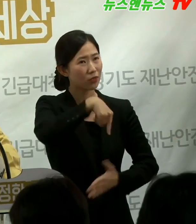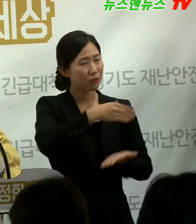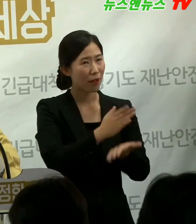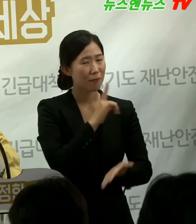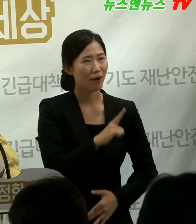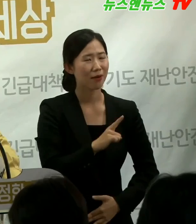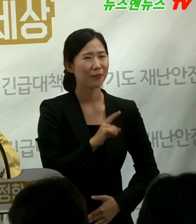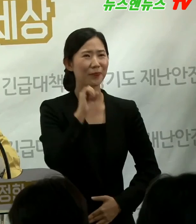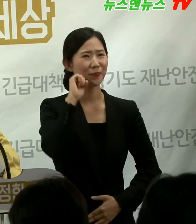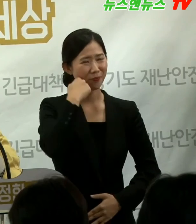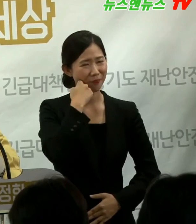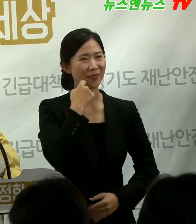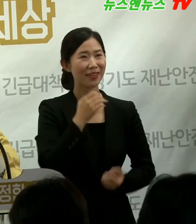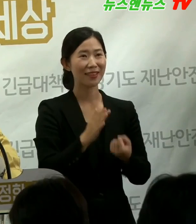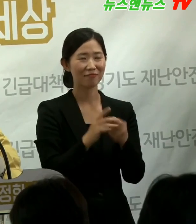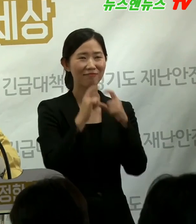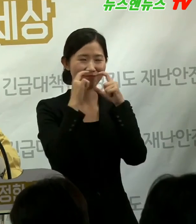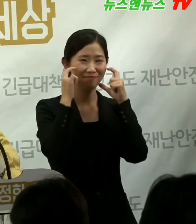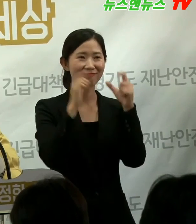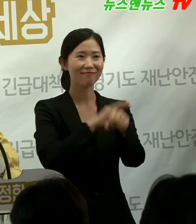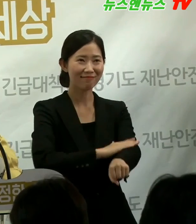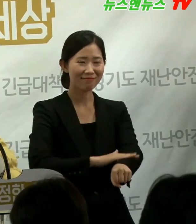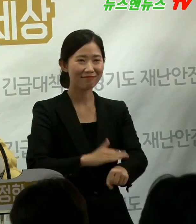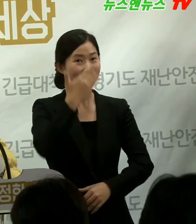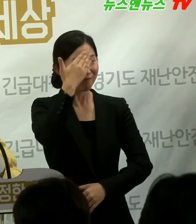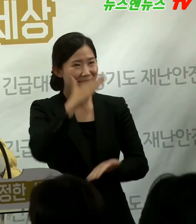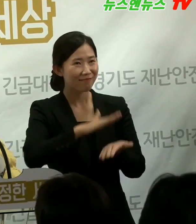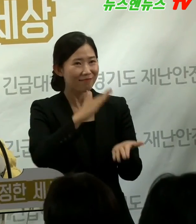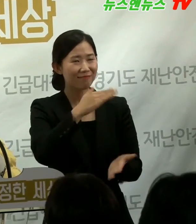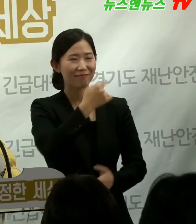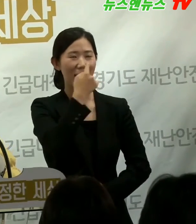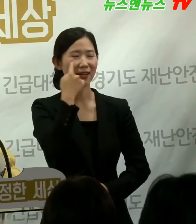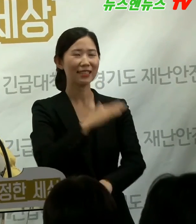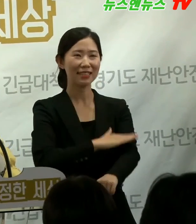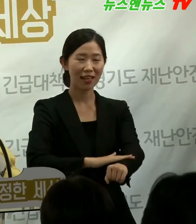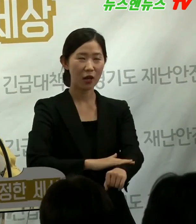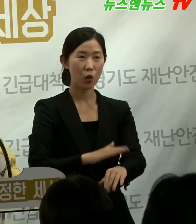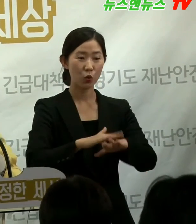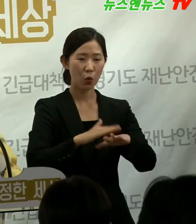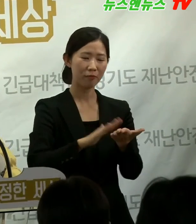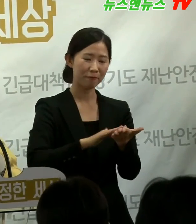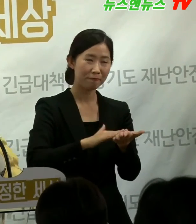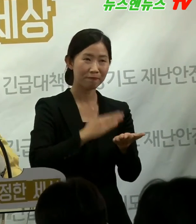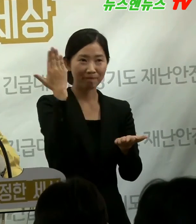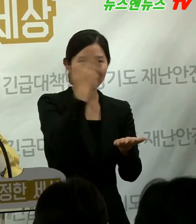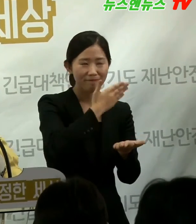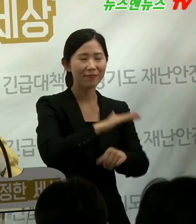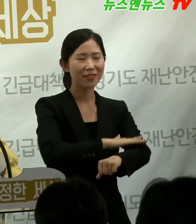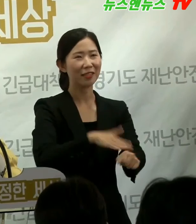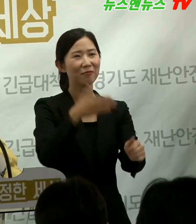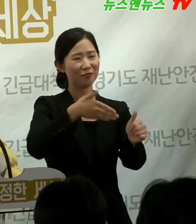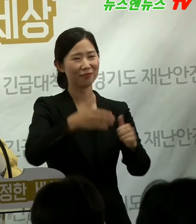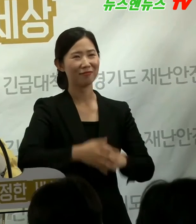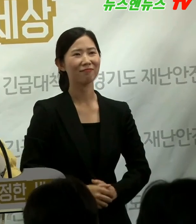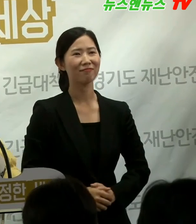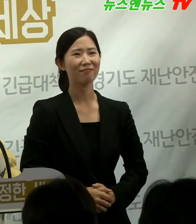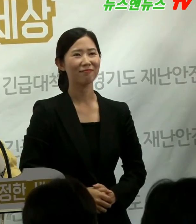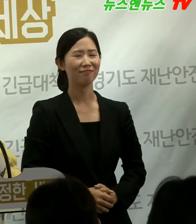그러니까 마스크 잘 쓰시고 관리를 체크 잘 하시고 손소독도 열심히 하시고 그러십시오. 불가피하지